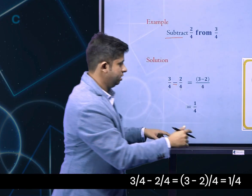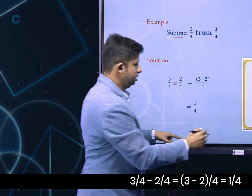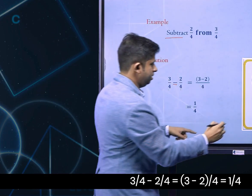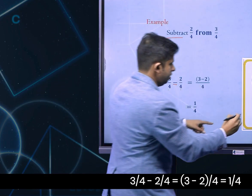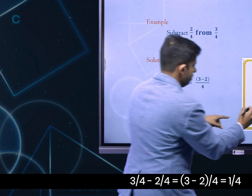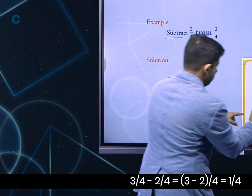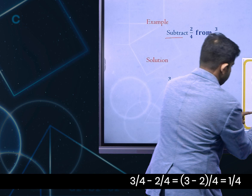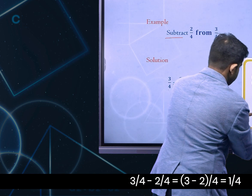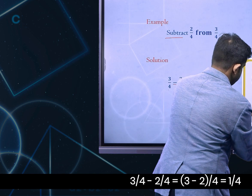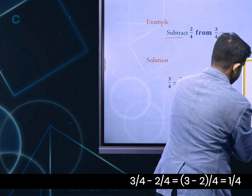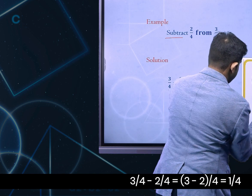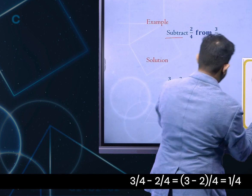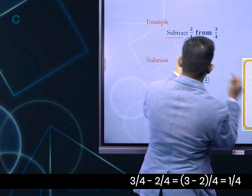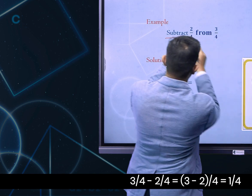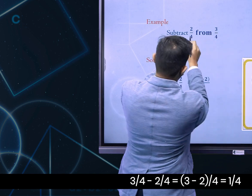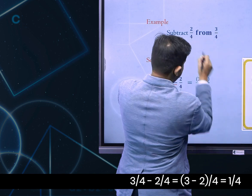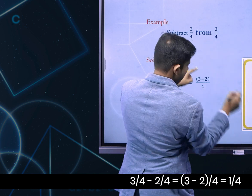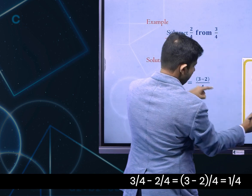बरोबर 1/4.